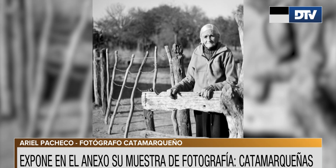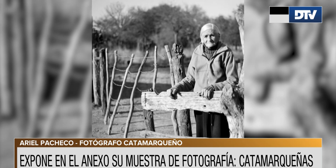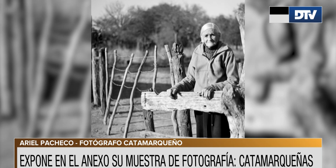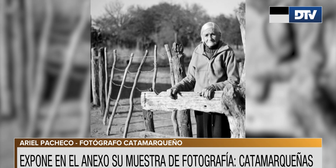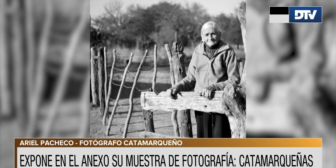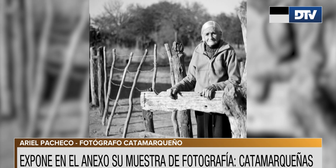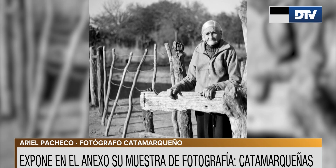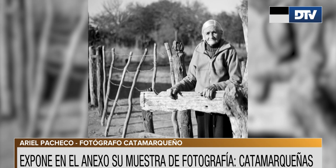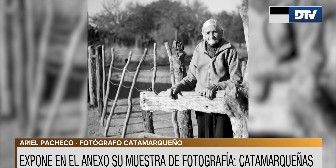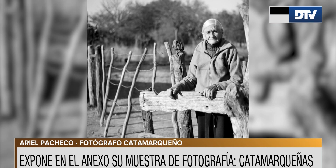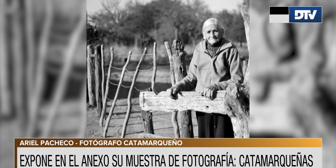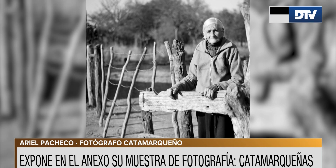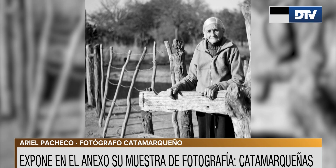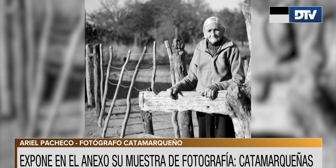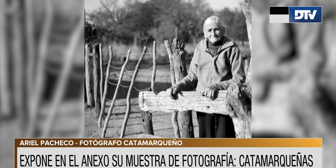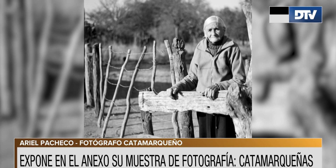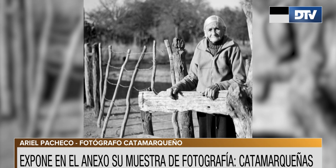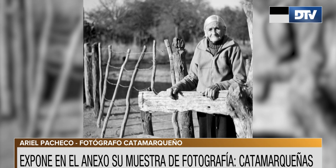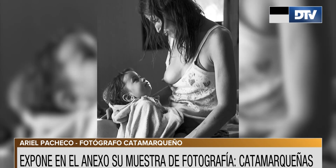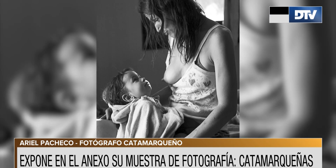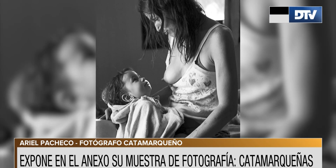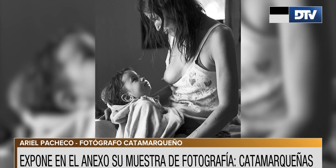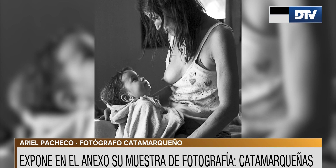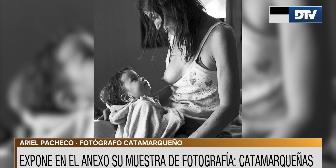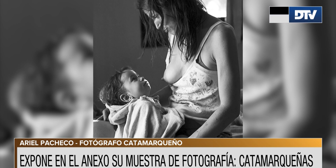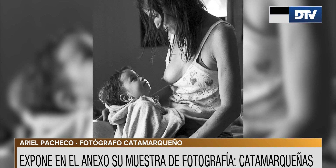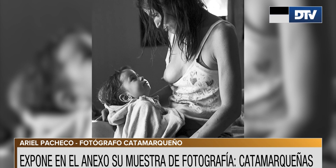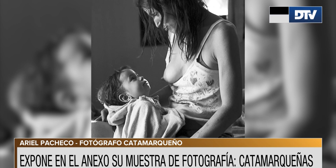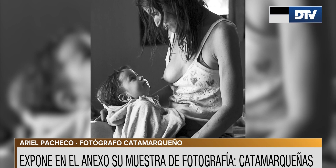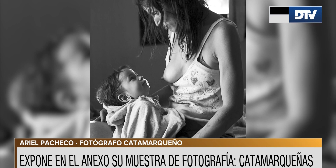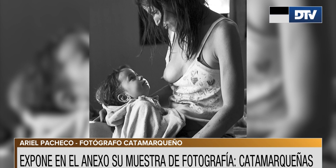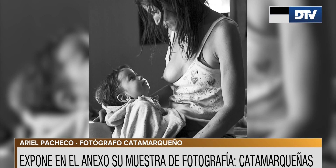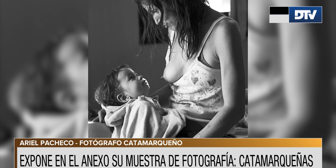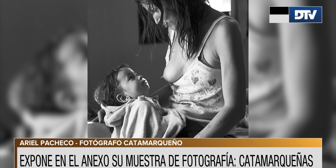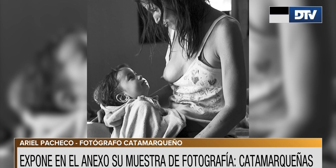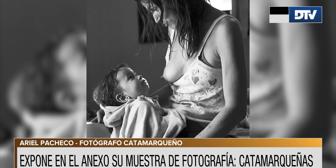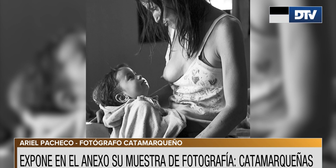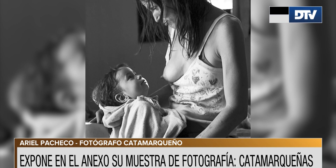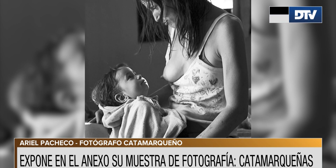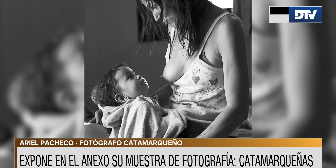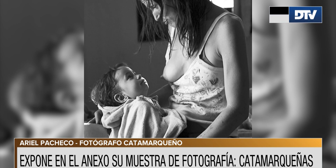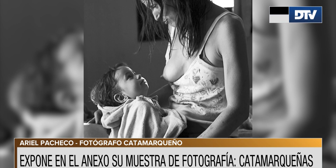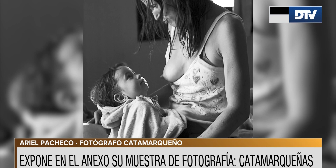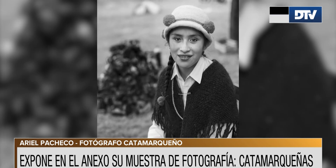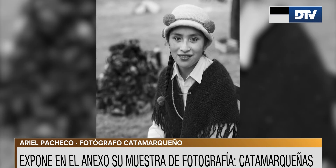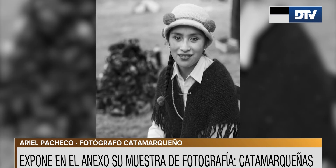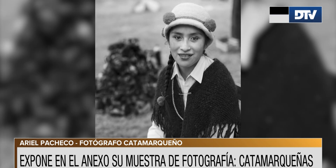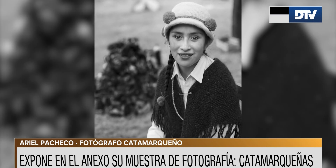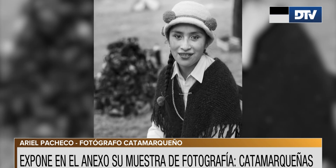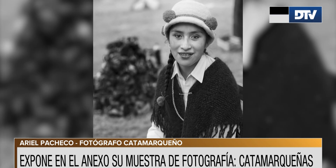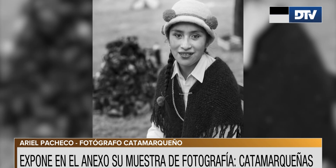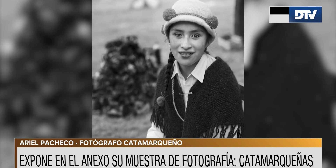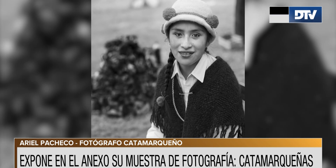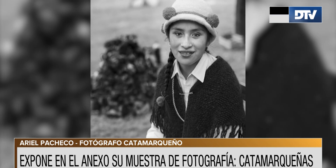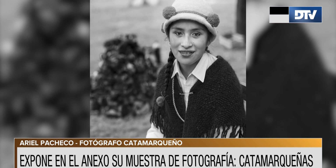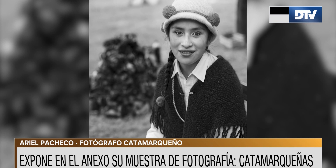mujeres que yo admiro, de mucha lucha personal, así que la verdad que muy contento por todo y muy